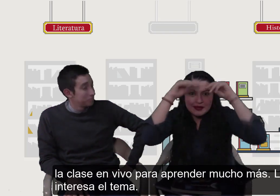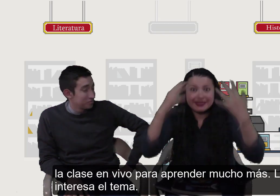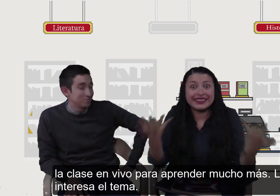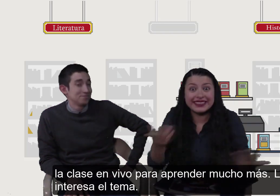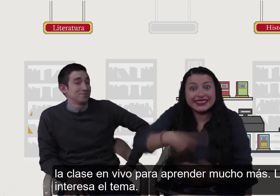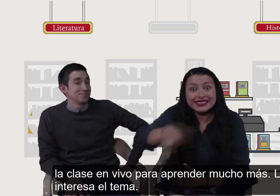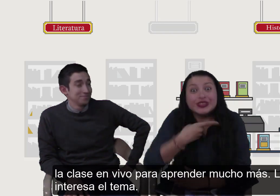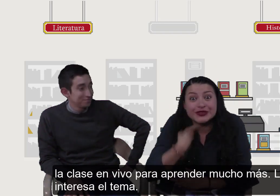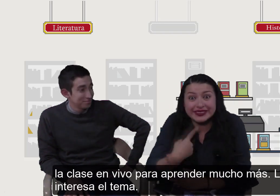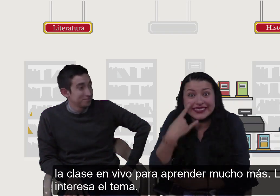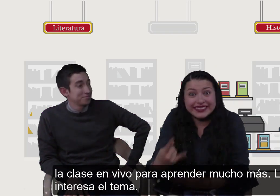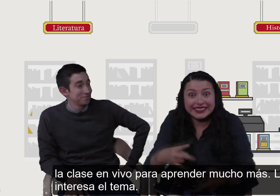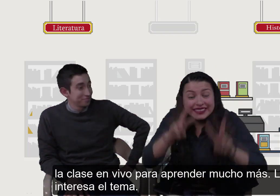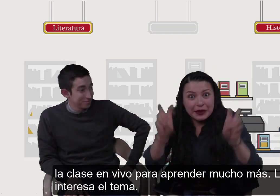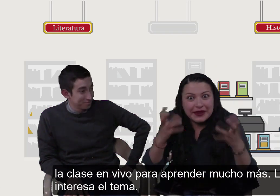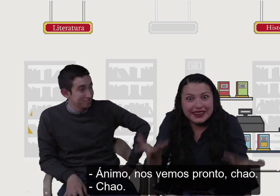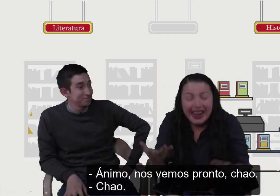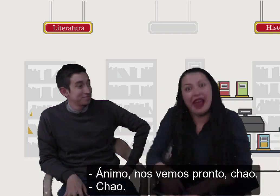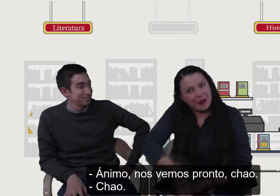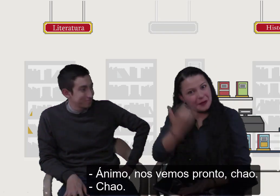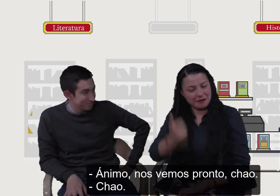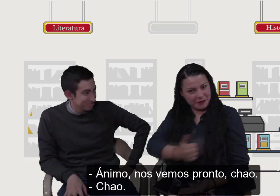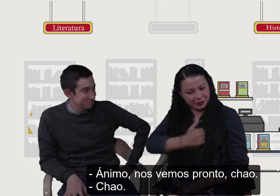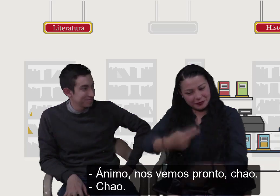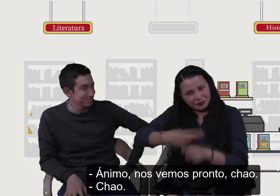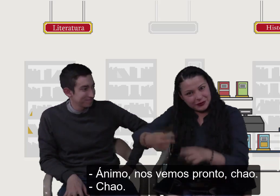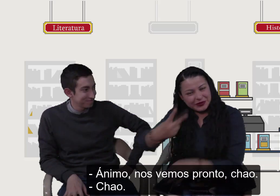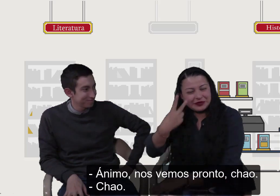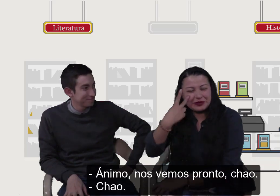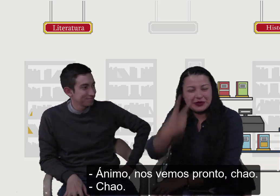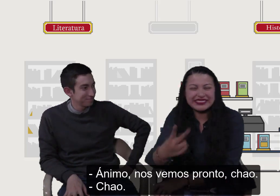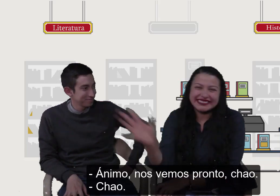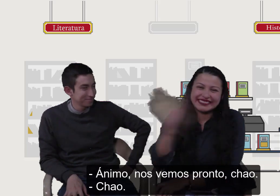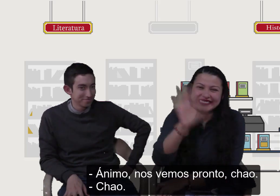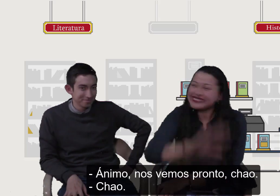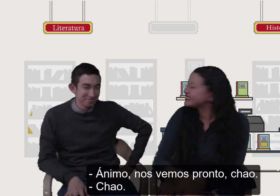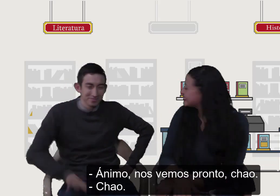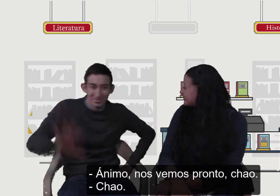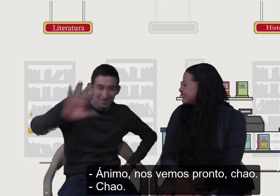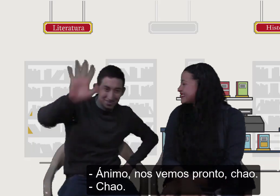¿Les interesa el tema? ¡Ánimo! Nos vemos pronto ¡Chao! ¡Chao!